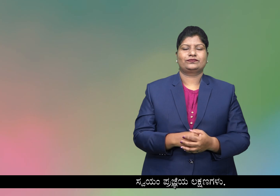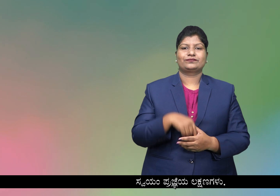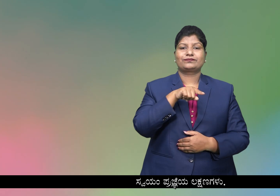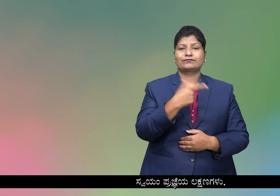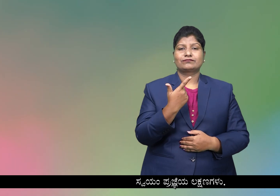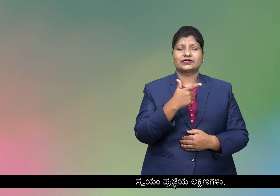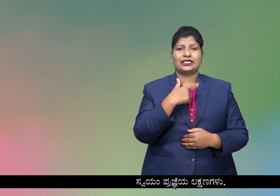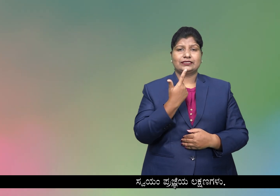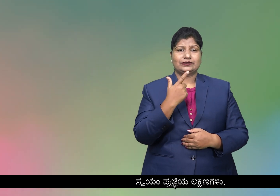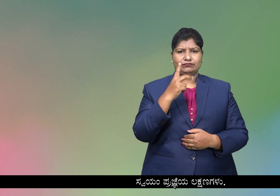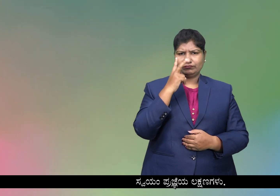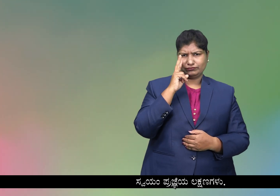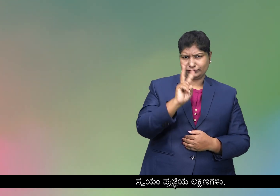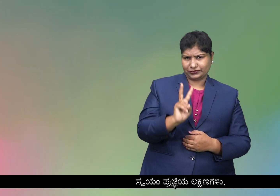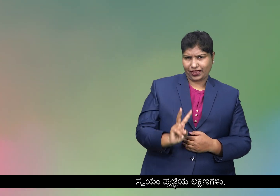ಸ್ವಯಂ ಪ್ರಜ್ಞೆಯ ಲಕ್ಷಣಗಳು.